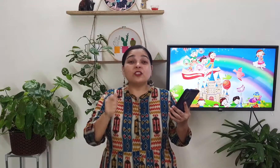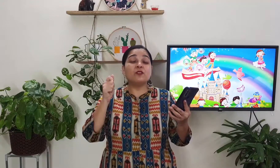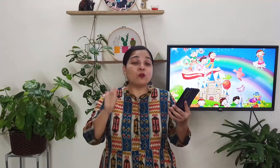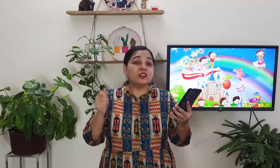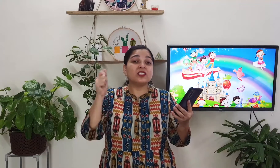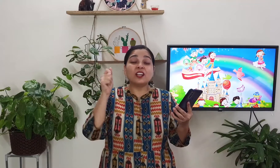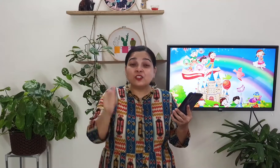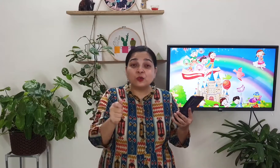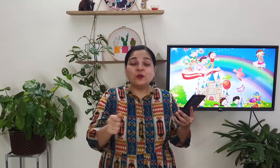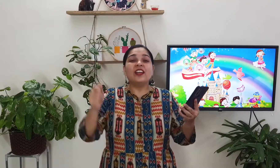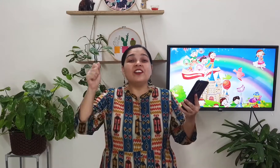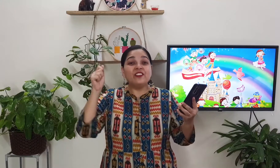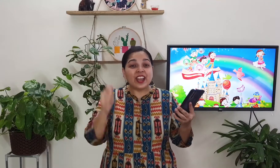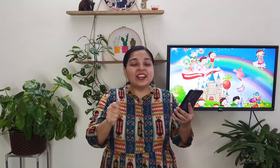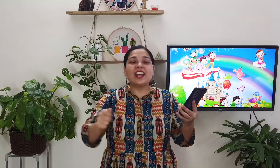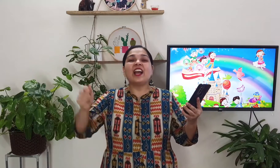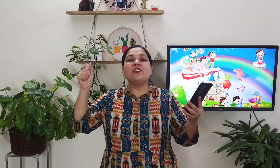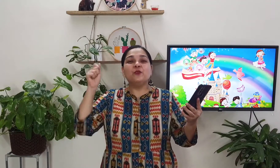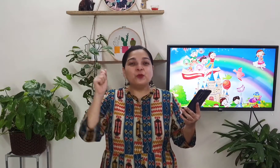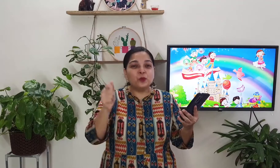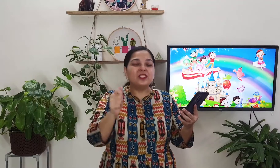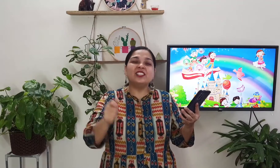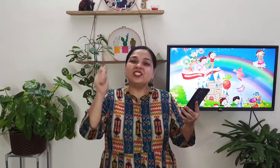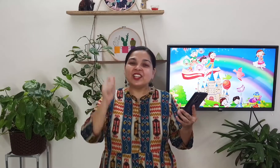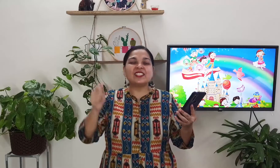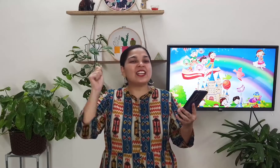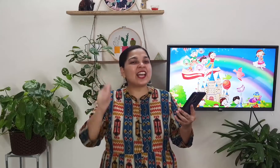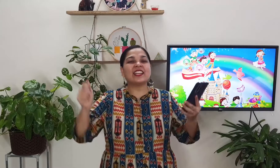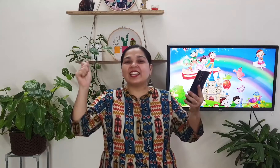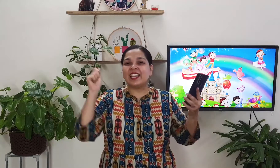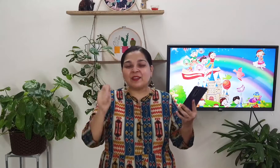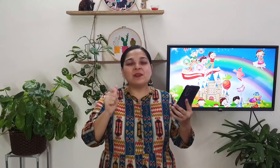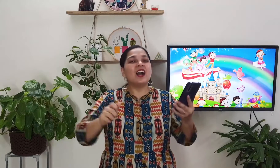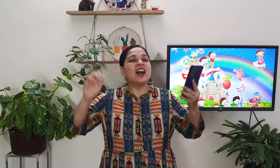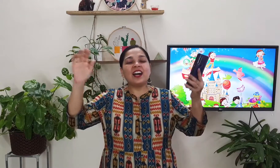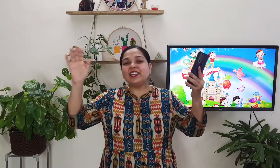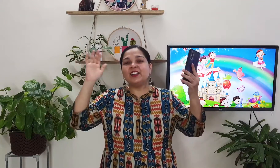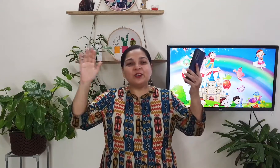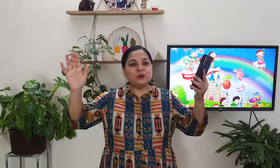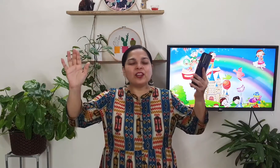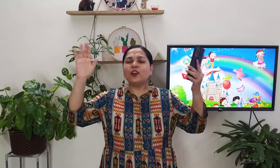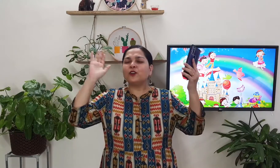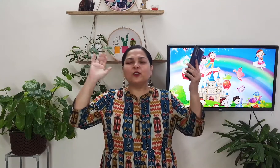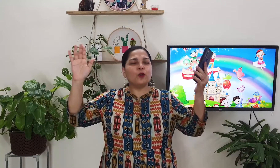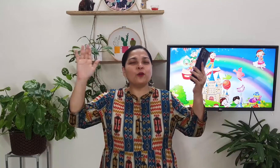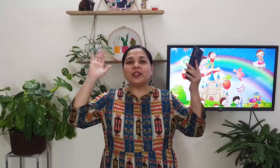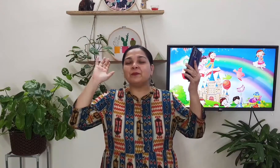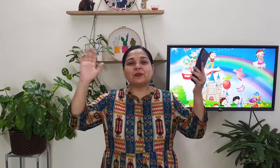வையுங்கள். ஏனென்றால் நாம் அவரை போல ஆட்சி ஆளுகை செய்ய வேண்டும் என்று அவர்